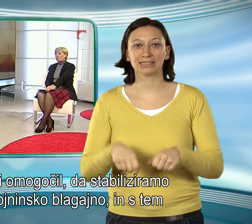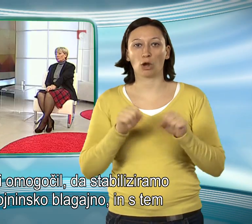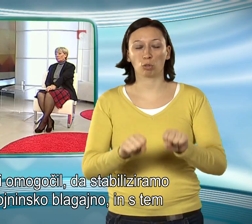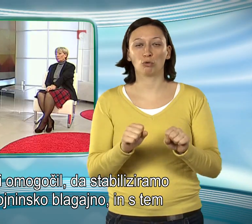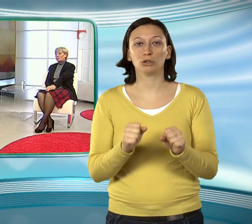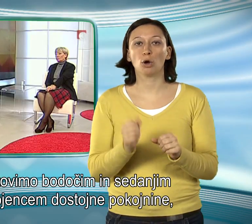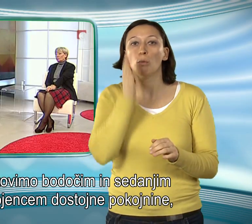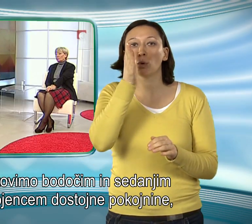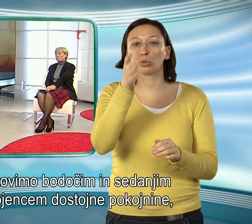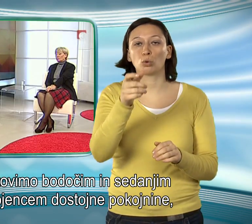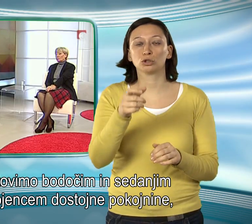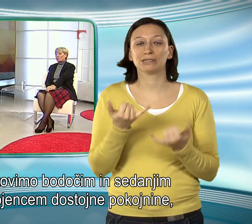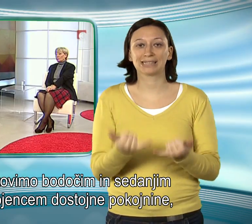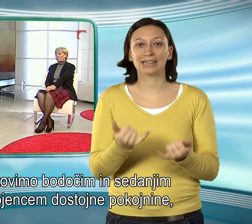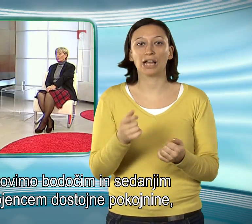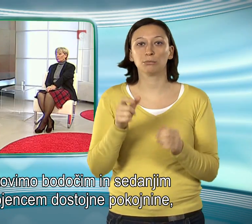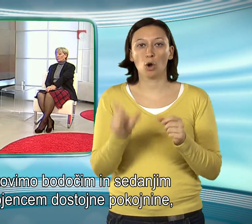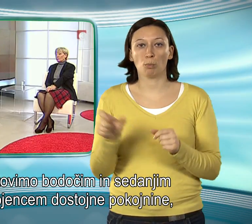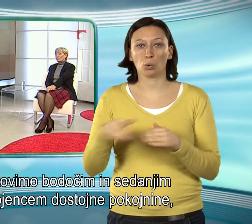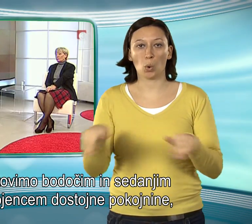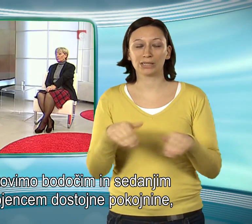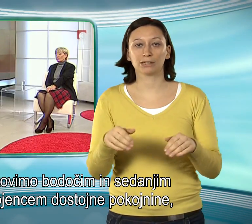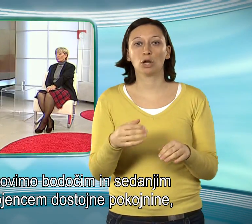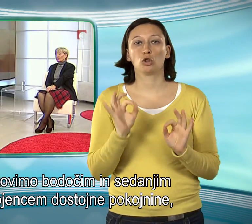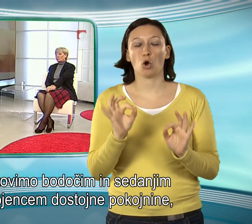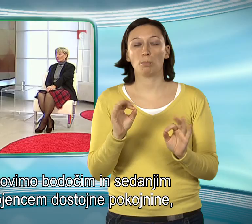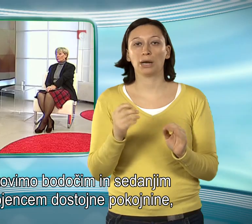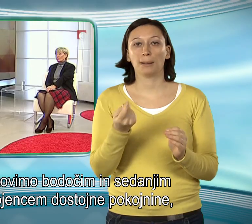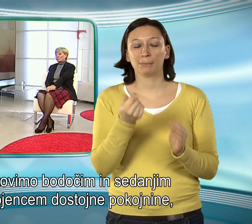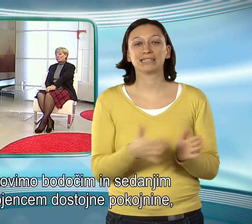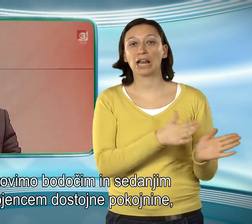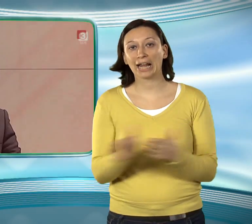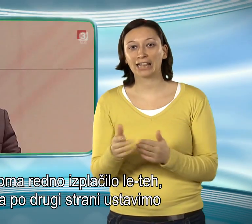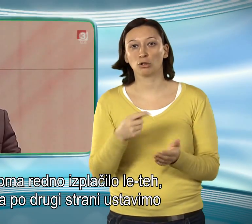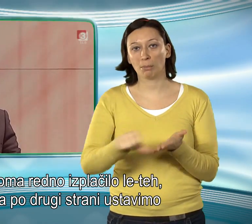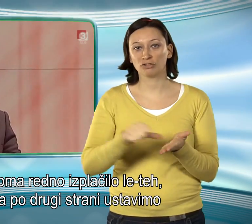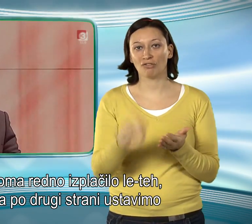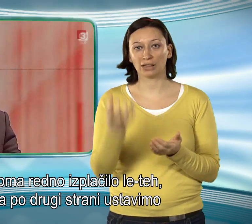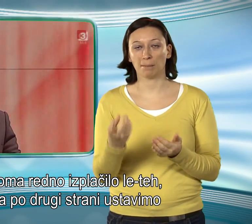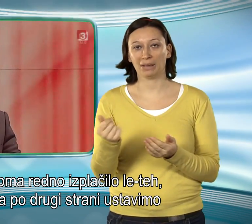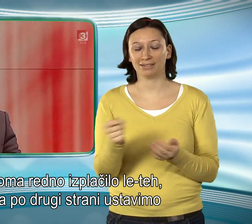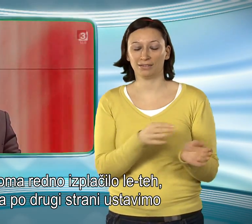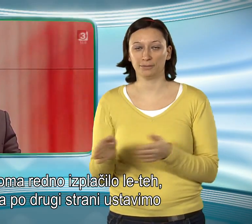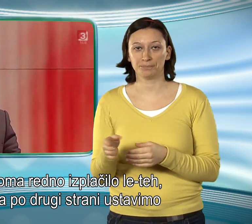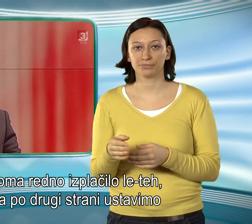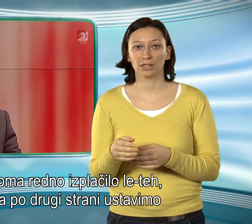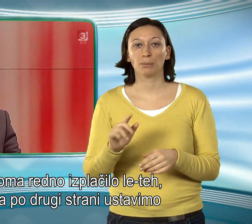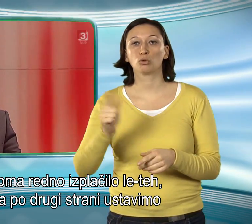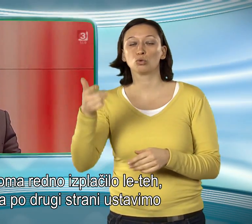zagotovimo bodočim in sedanjim upokojencem dostojne penzije oziroma vsaj redno izplačilo le-teh, in da po